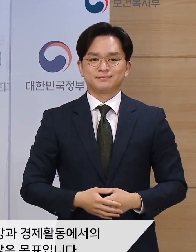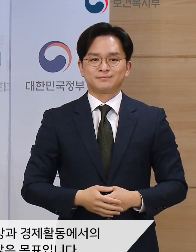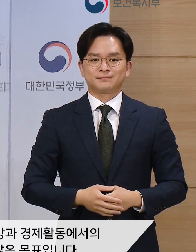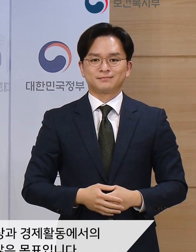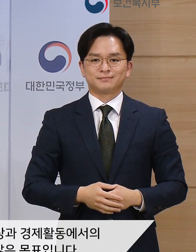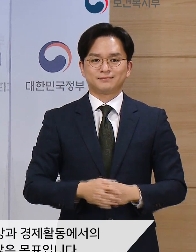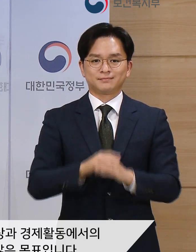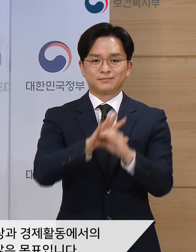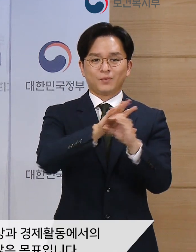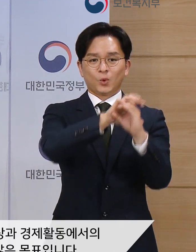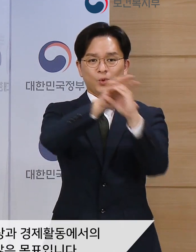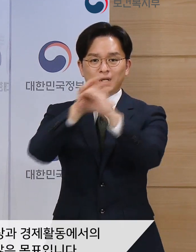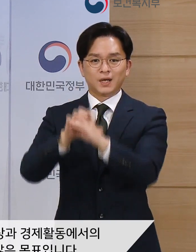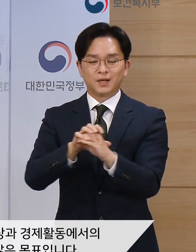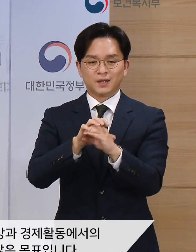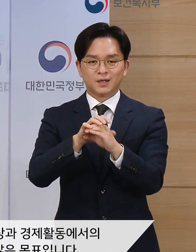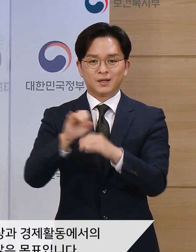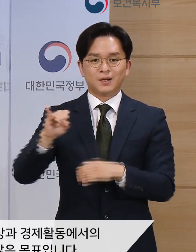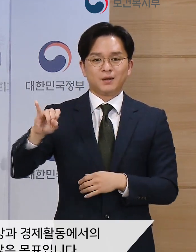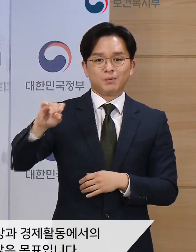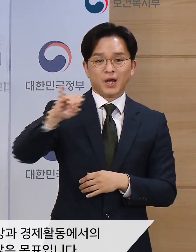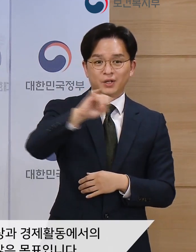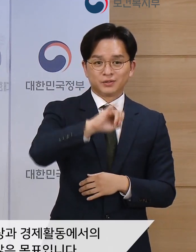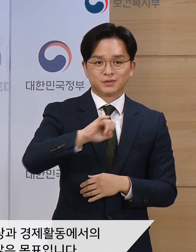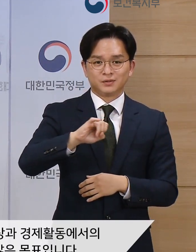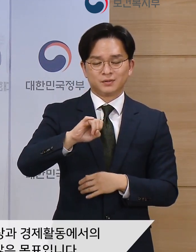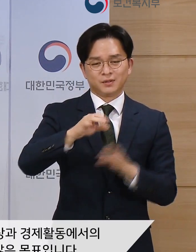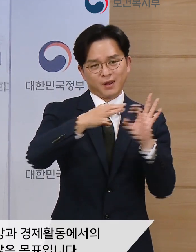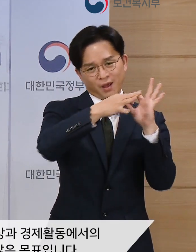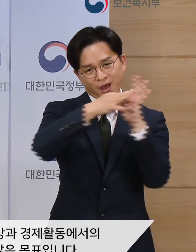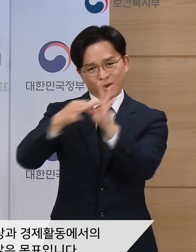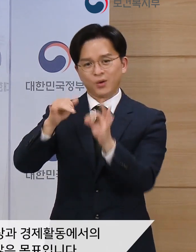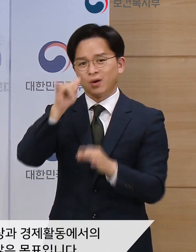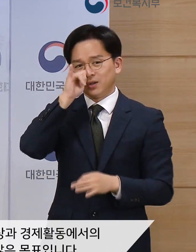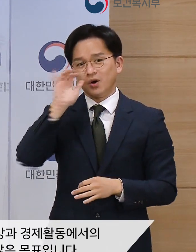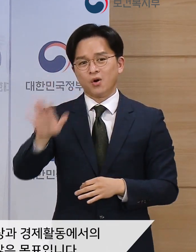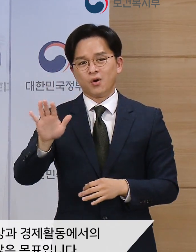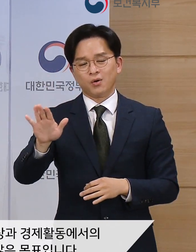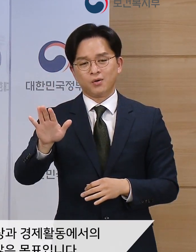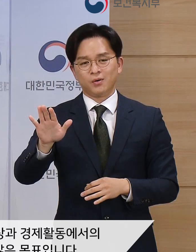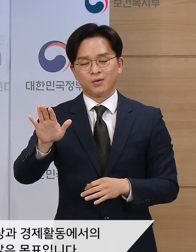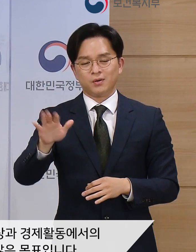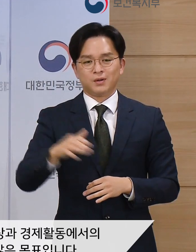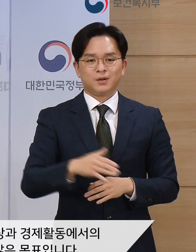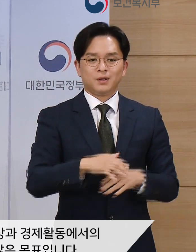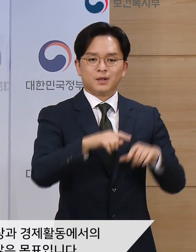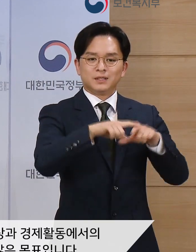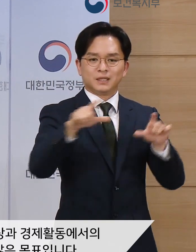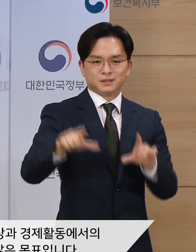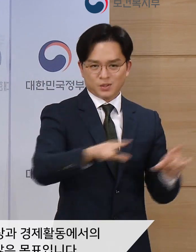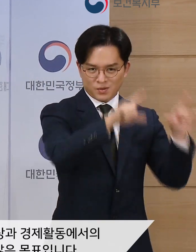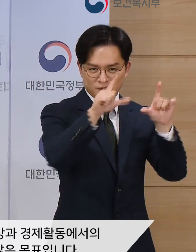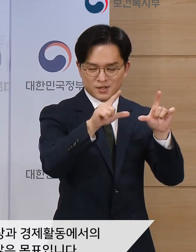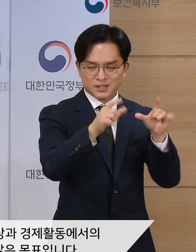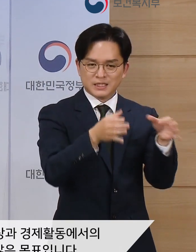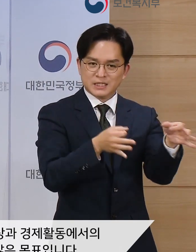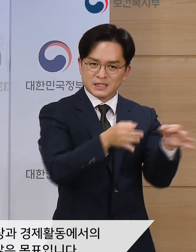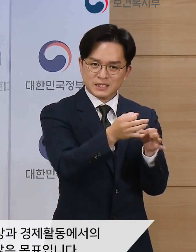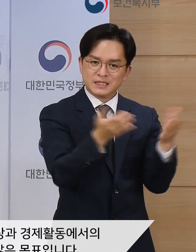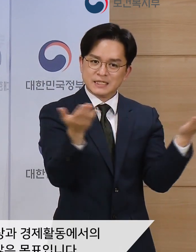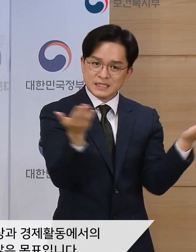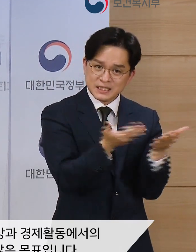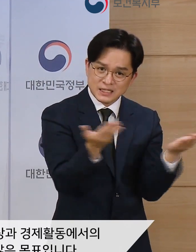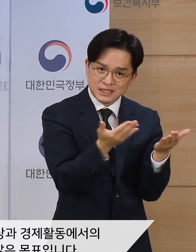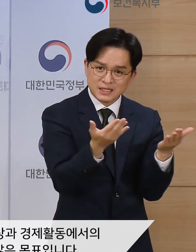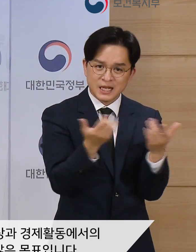코로나19와의 장기적인 공존이 불가피한 상황에서 일상과 경제활동에서의 자율성을 회복하면서 방역